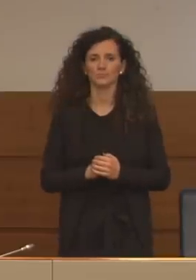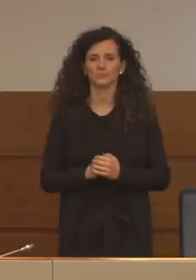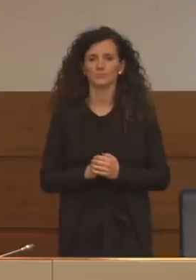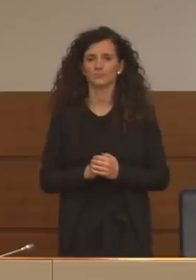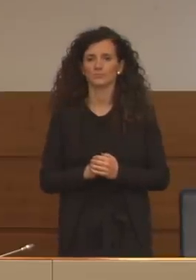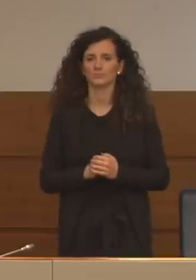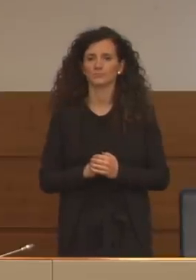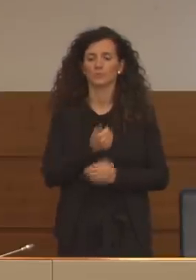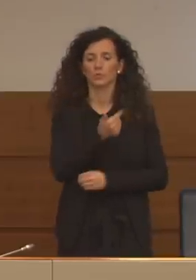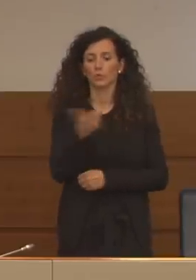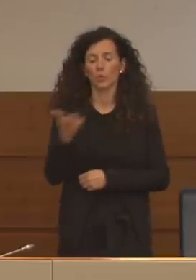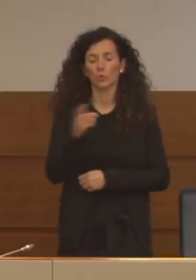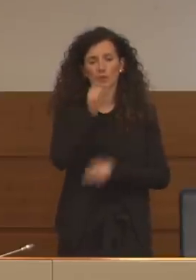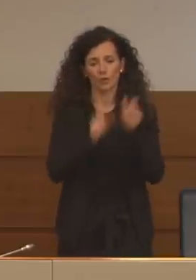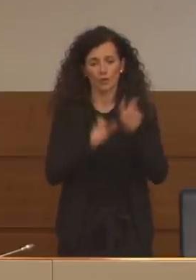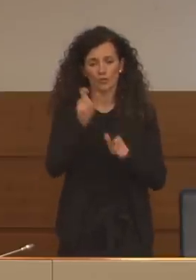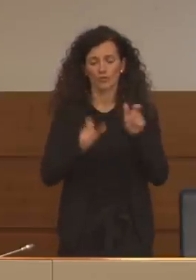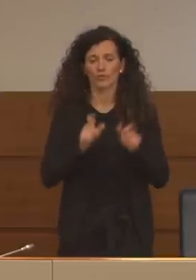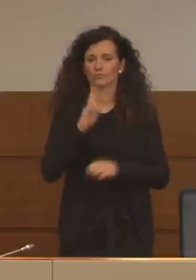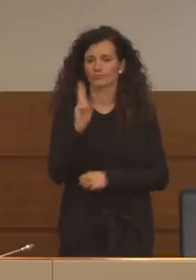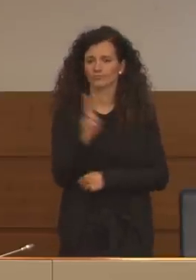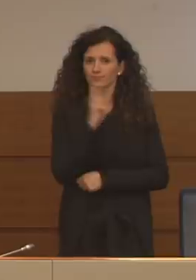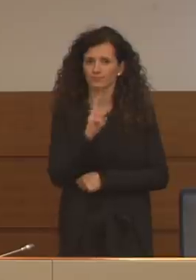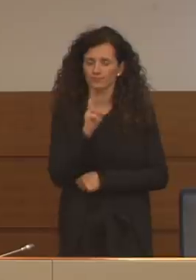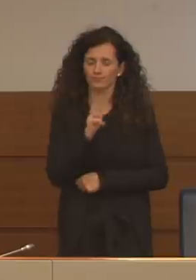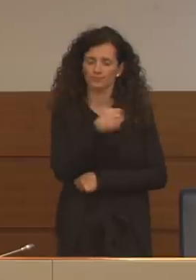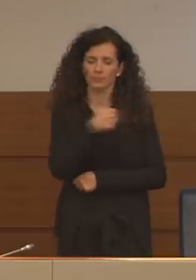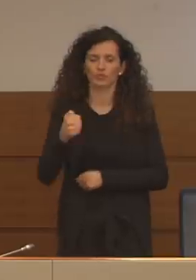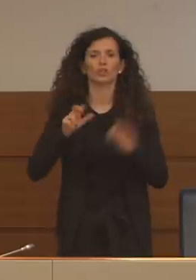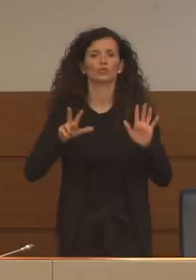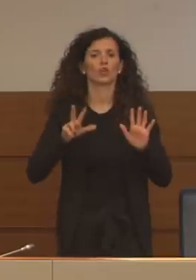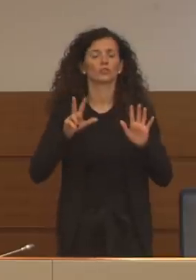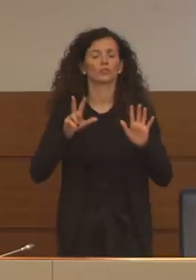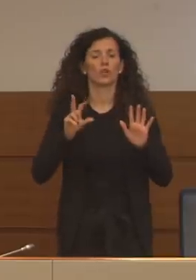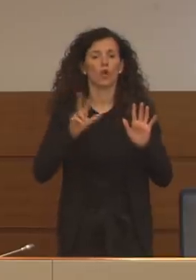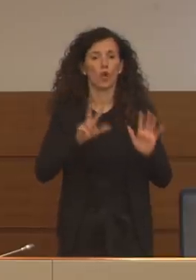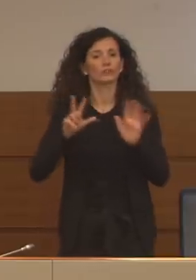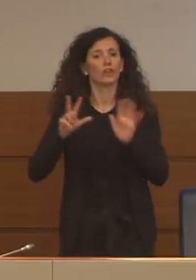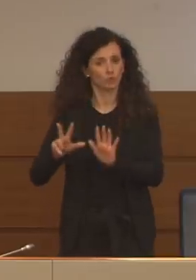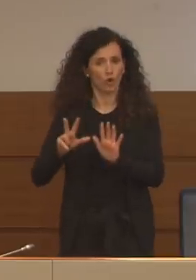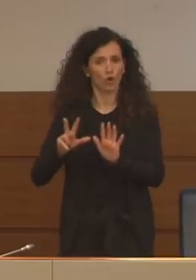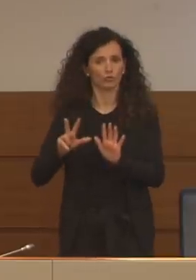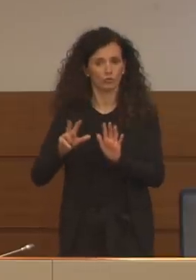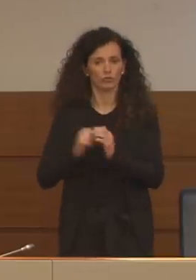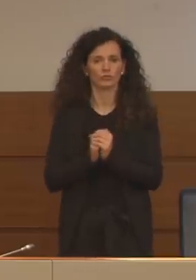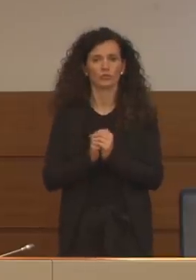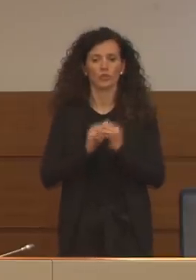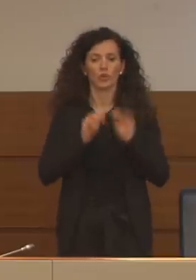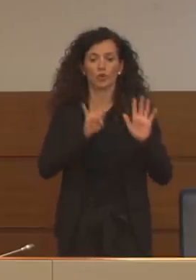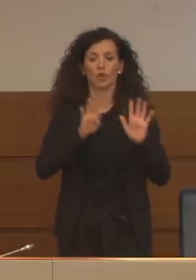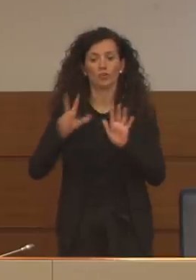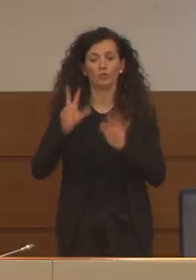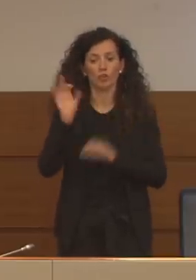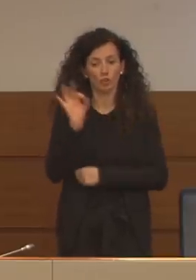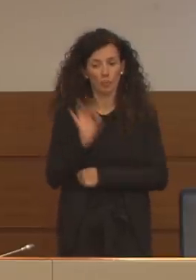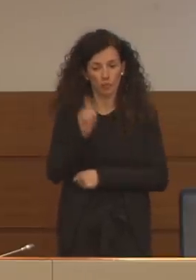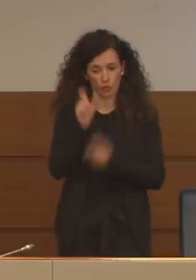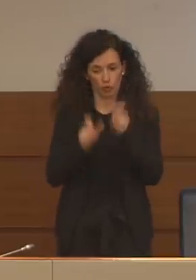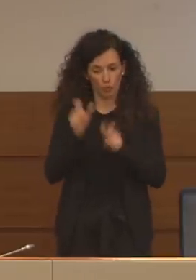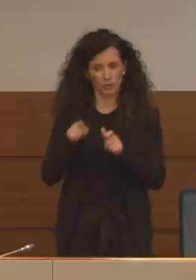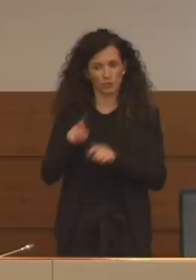il numero dei deceduti e di 188 il 98 per cento dei deceduti